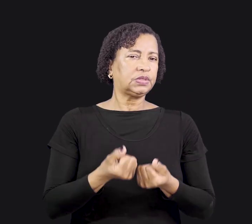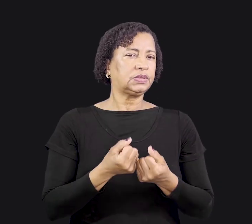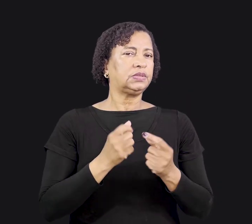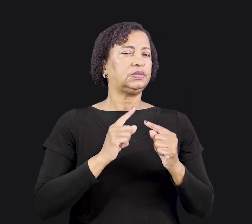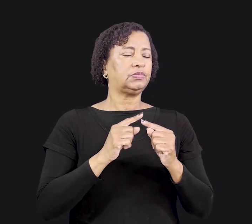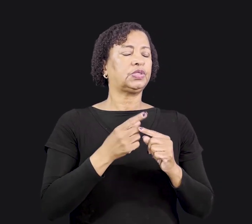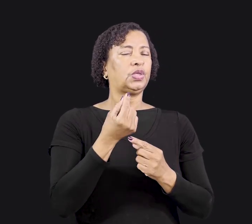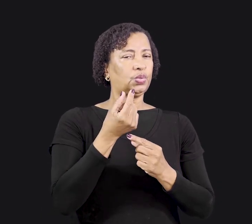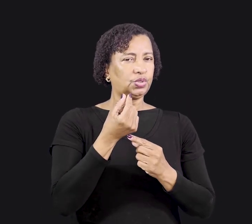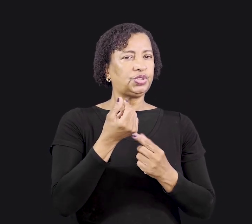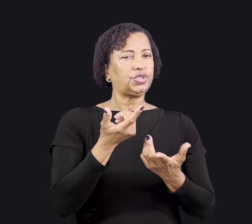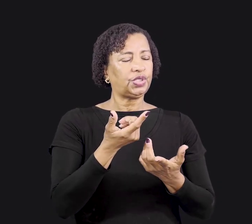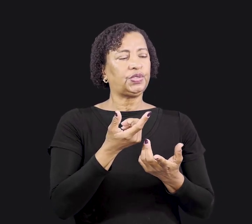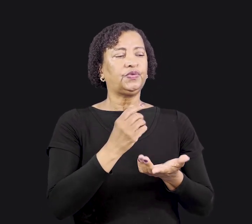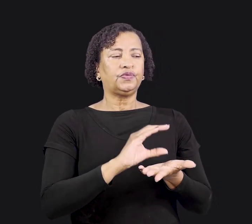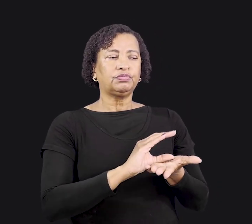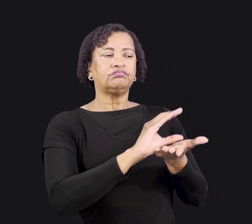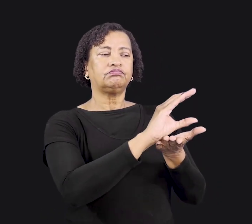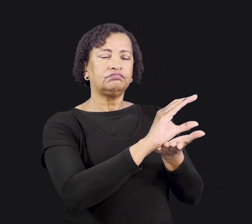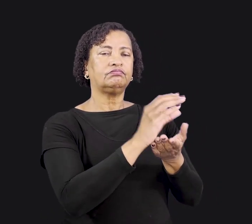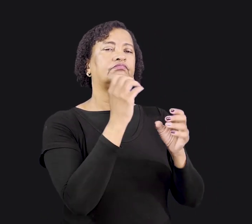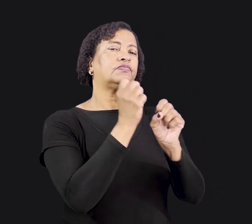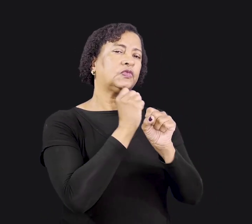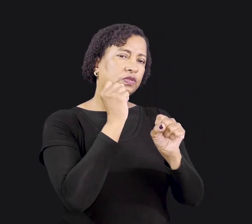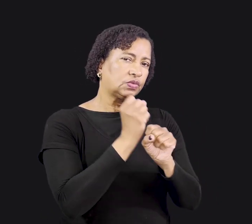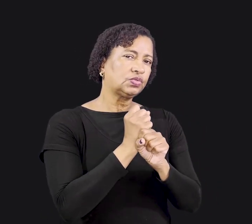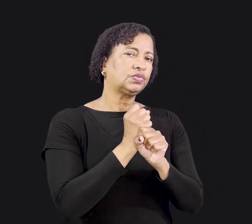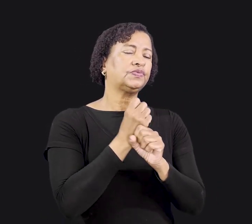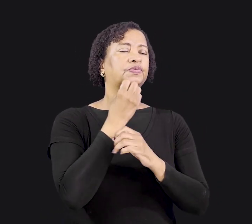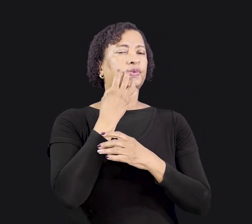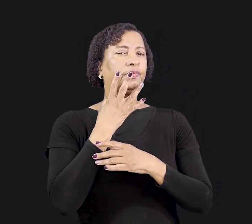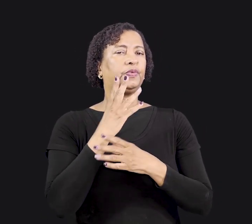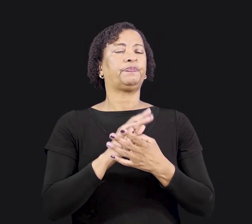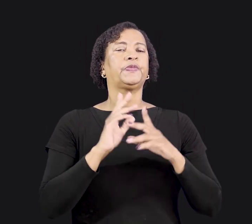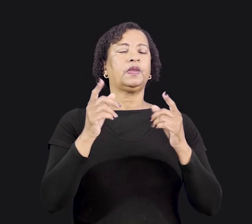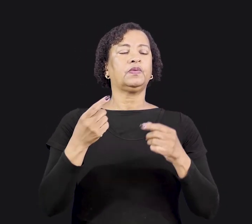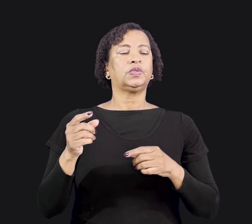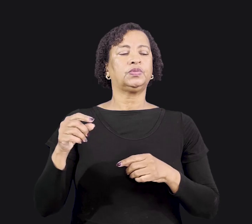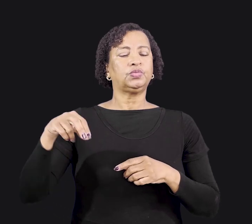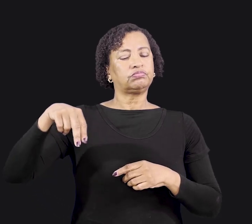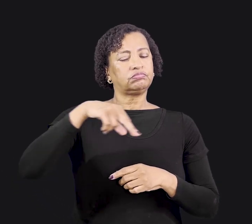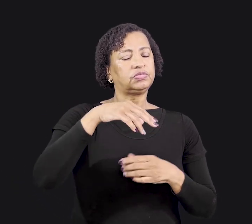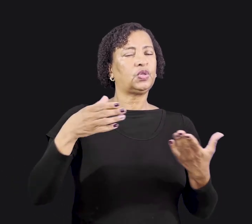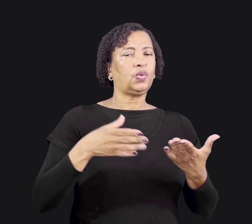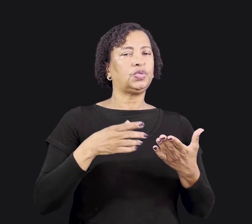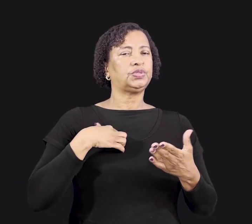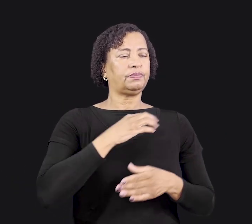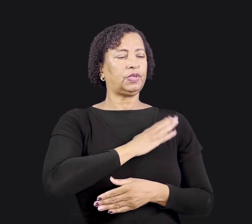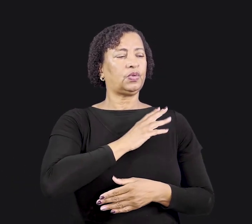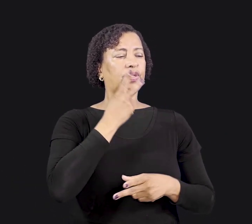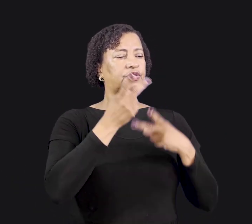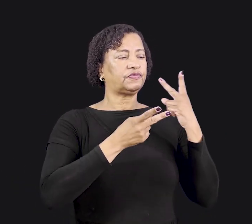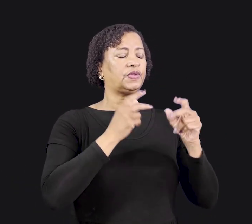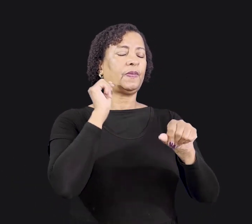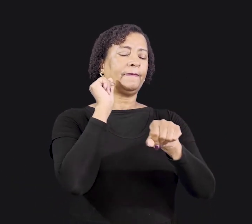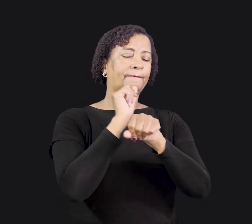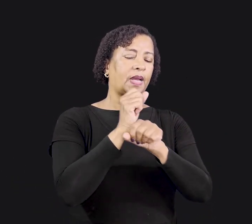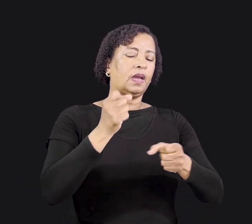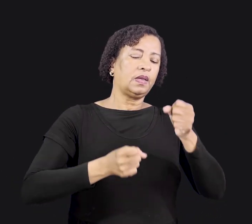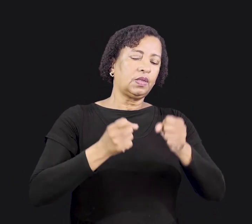aquele dinheiro tinha sido investido nessa construção. Enquanto passava por aqui hoje, meu coração me dizia para parar o carro